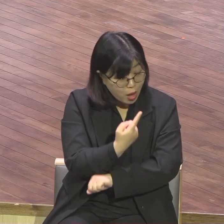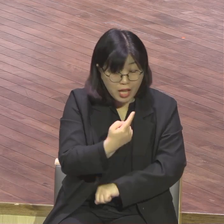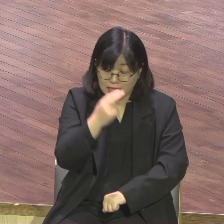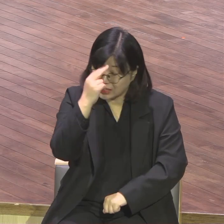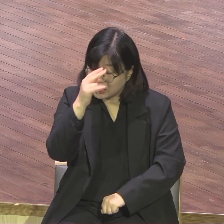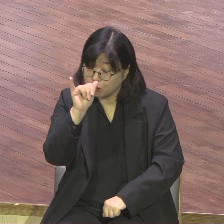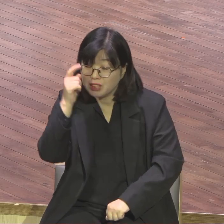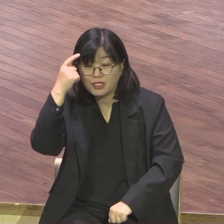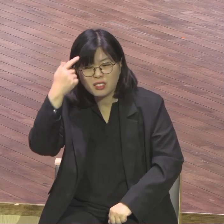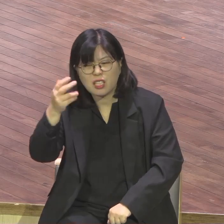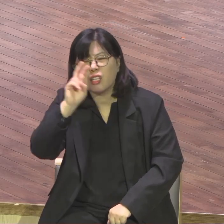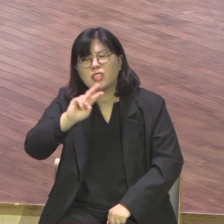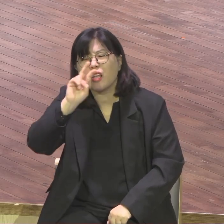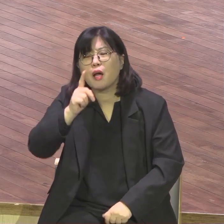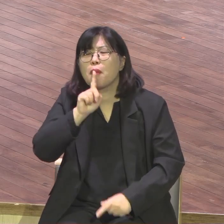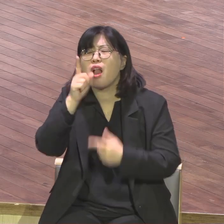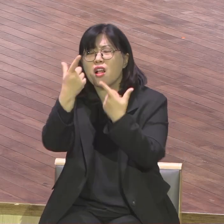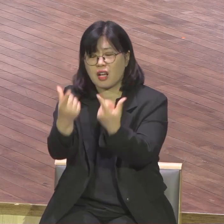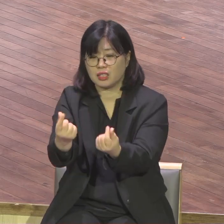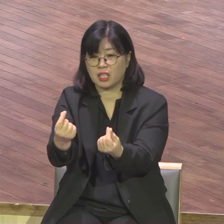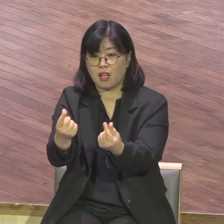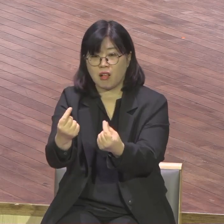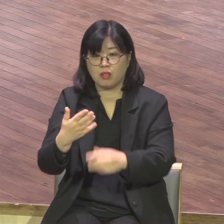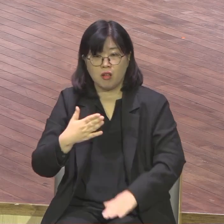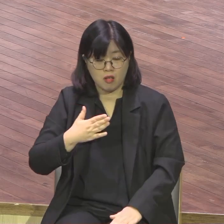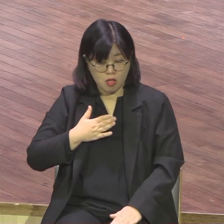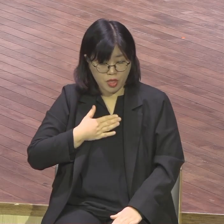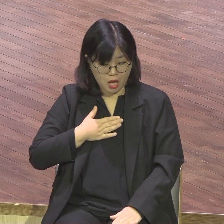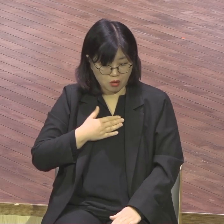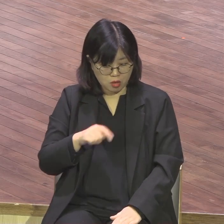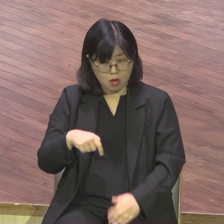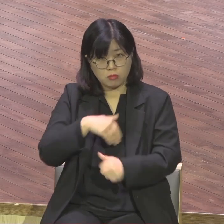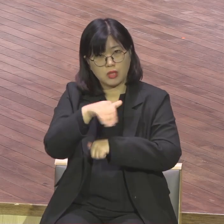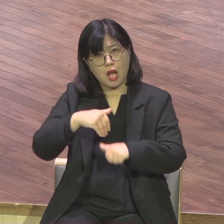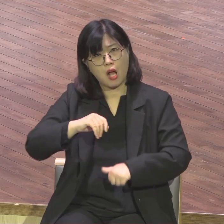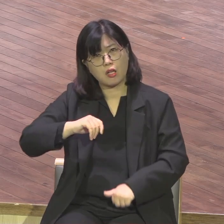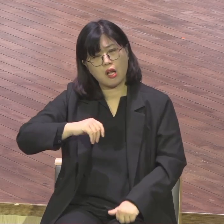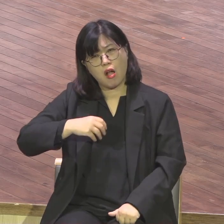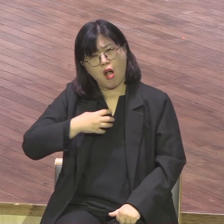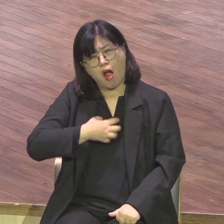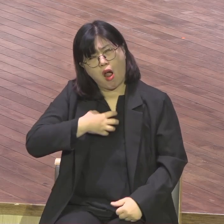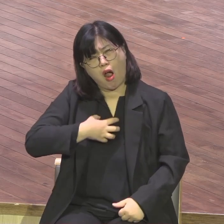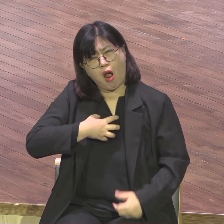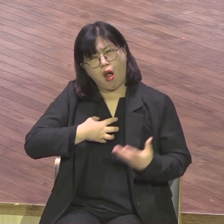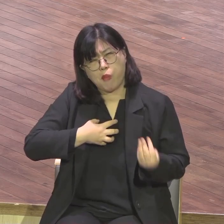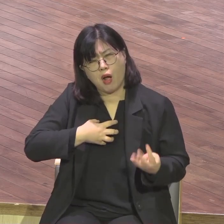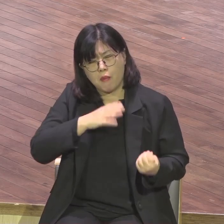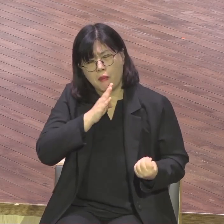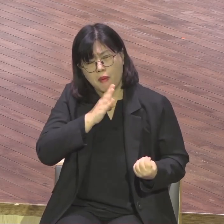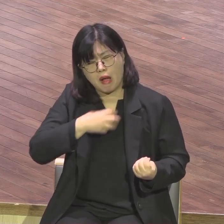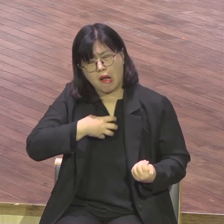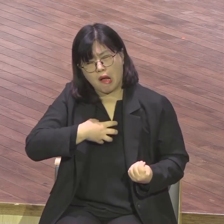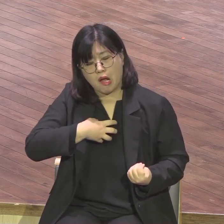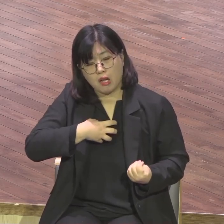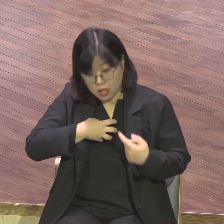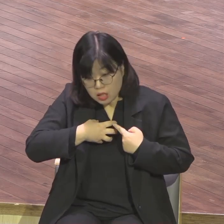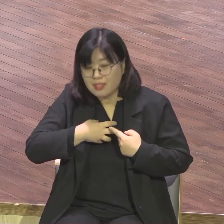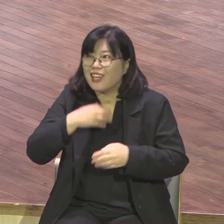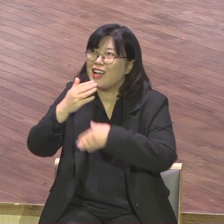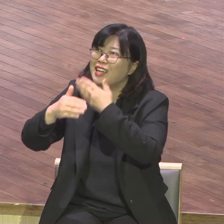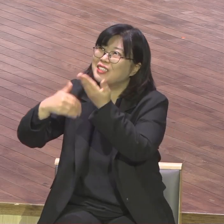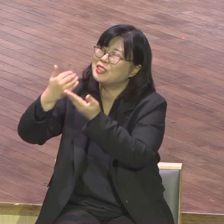바랍니다. 여기에 속으면 안 돼요. 여기에 속으면 안 됩니다. 내가 죄를 지어서 내가